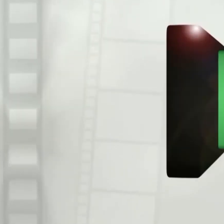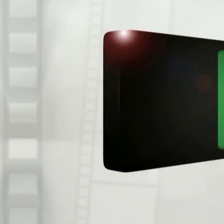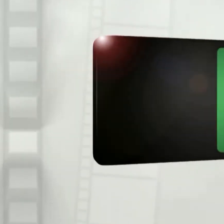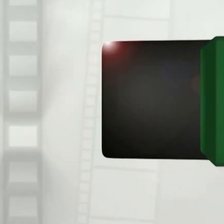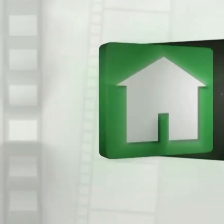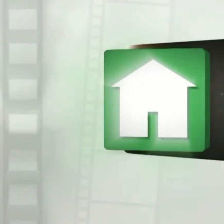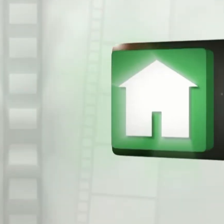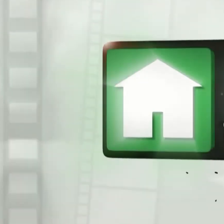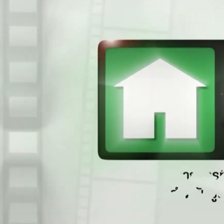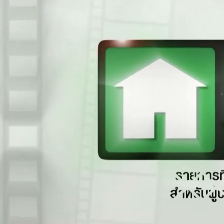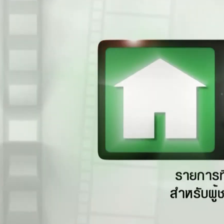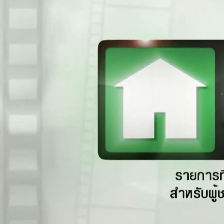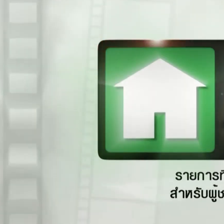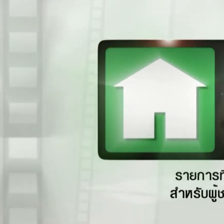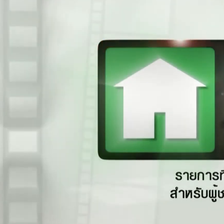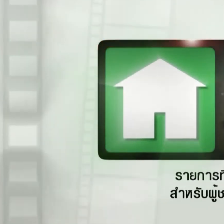ม.ค